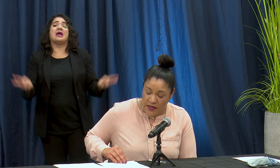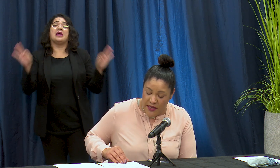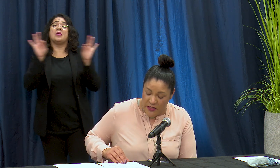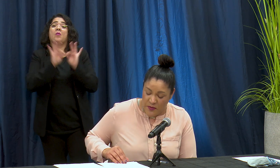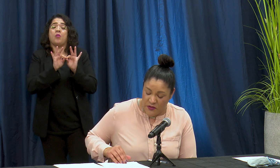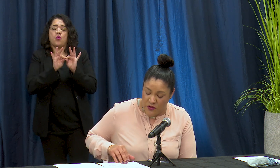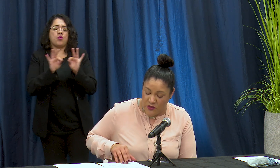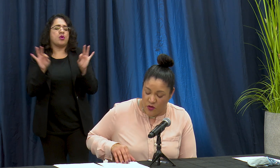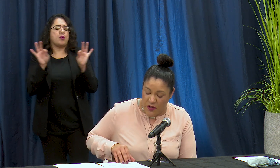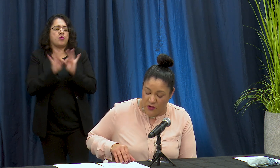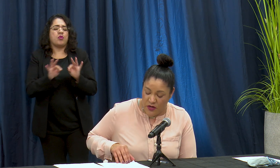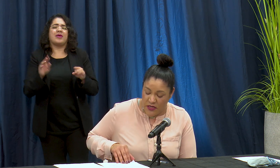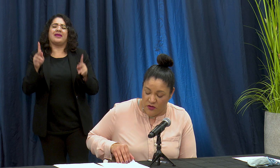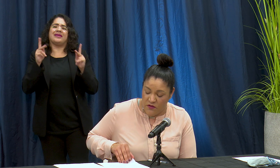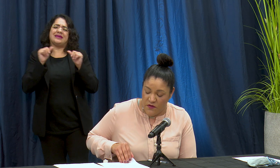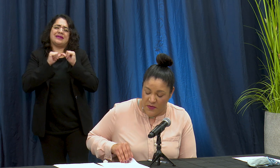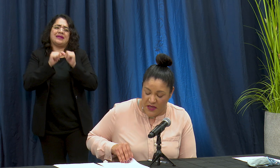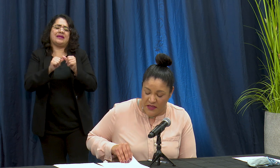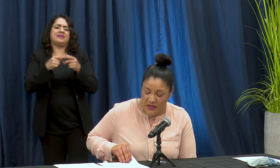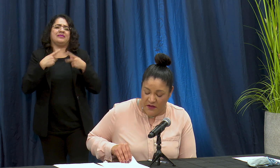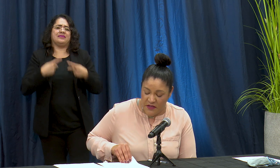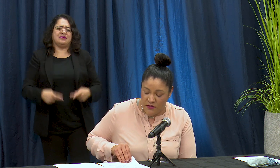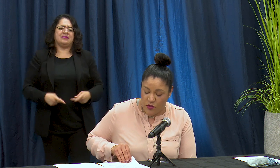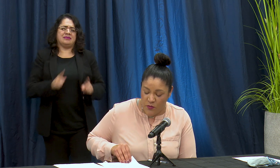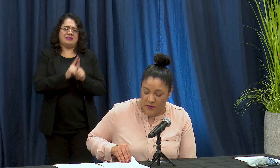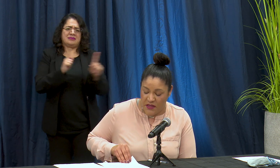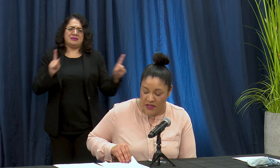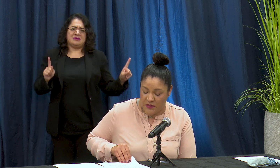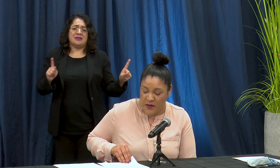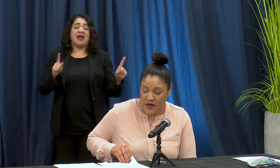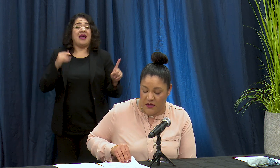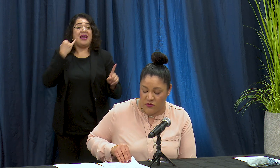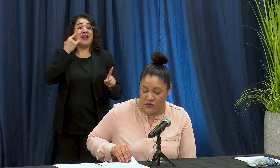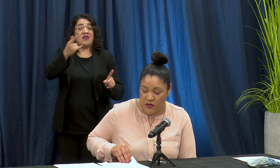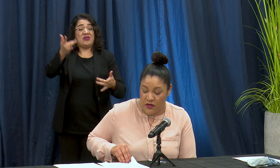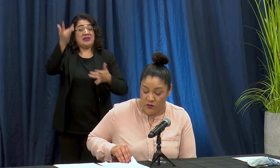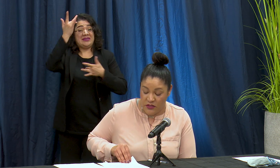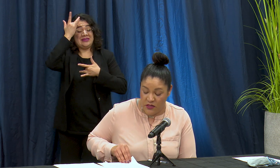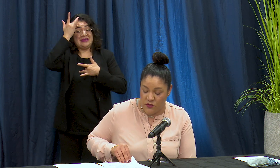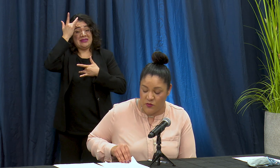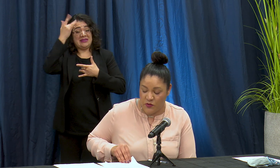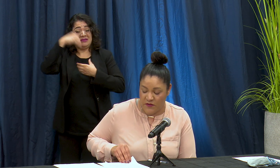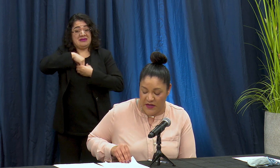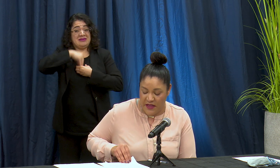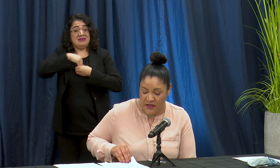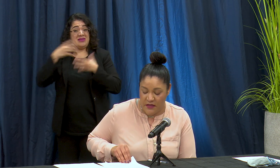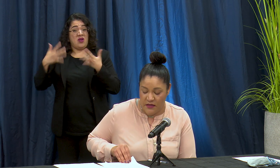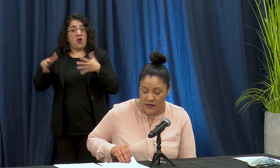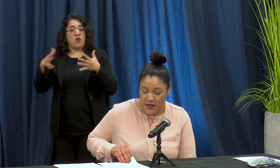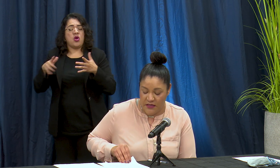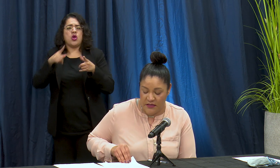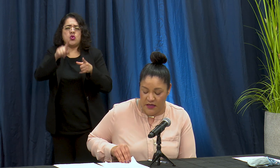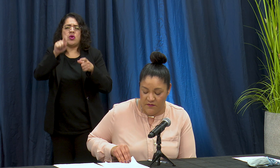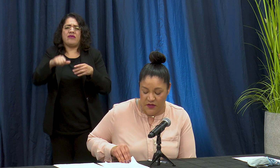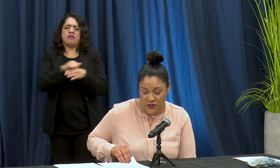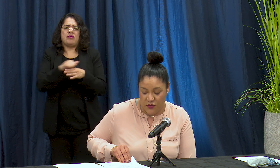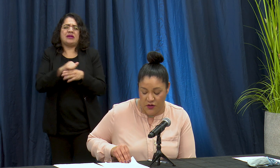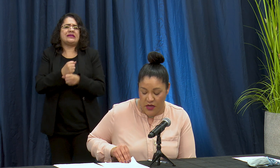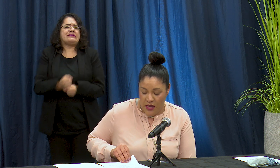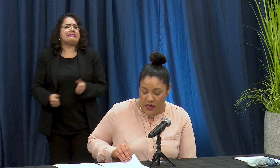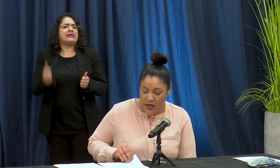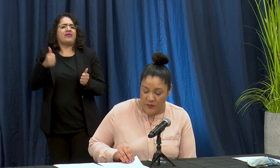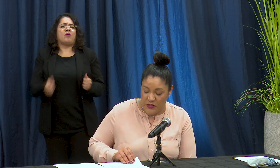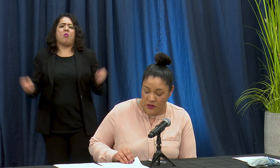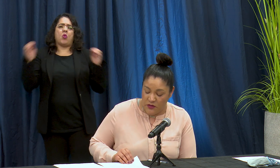nunca que las personas con mayor riesgo de enfermedades graves tomen medidas para reducir sus posibilidades de